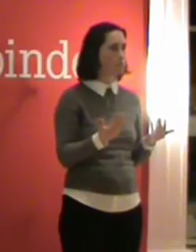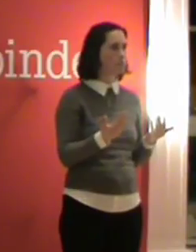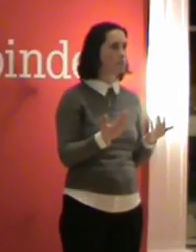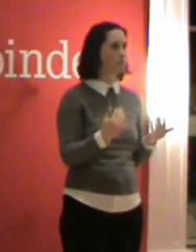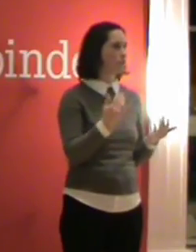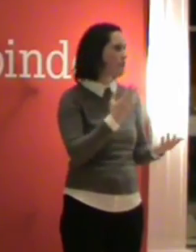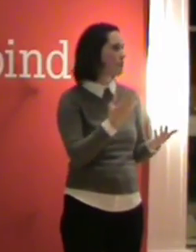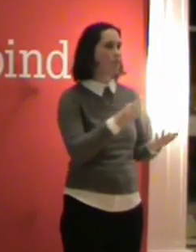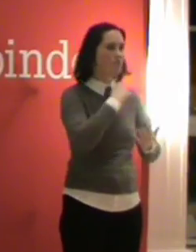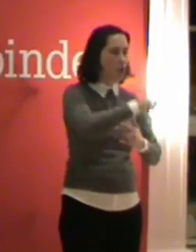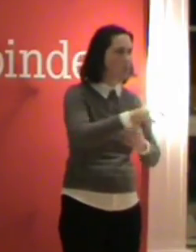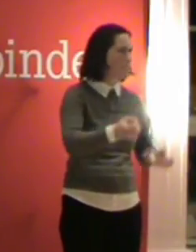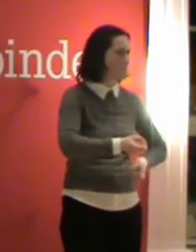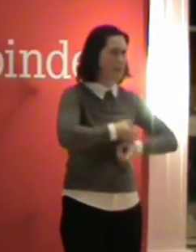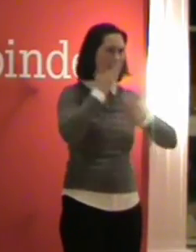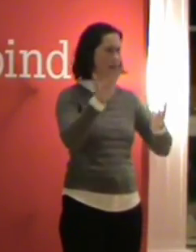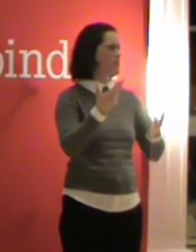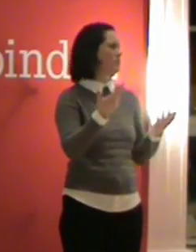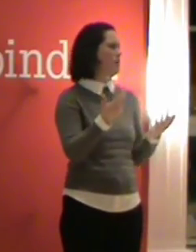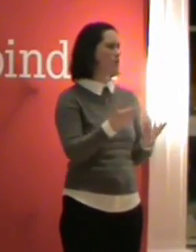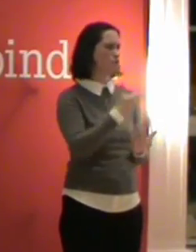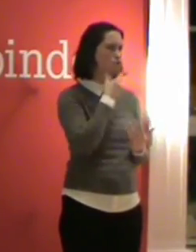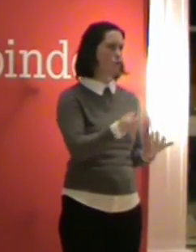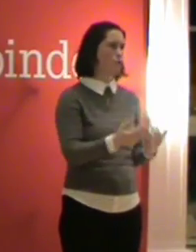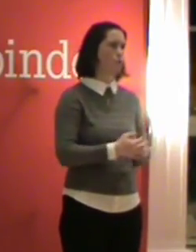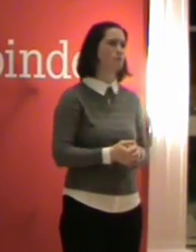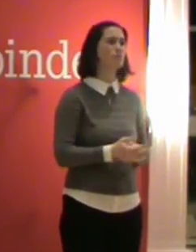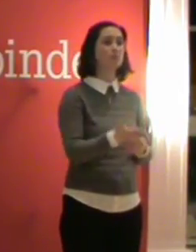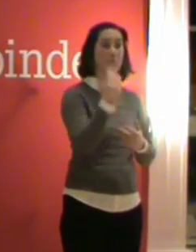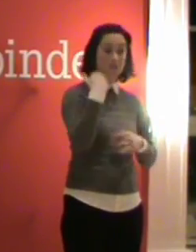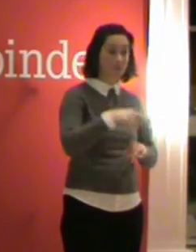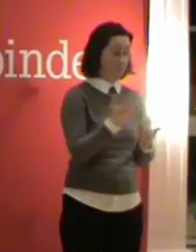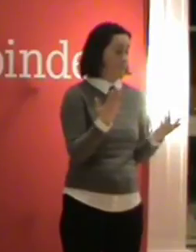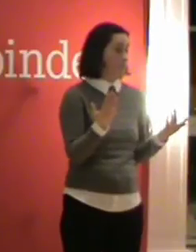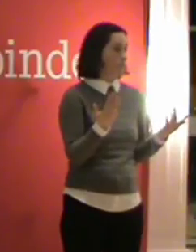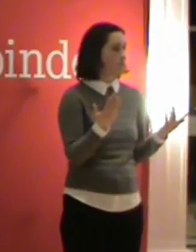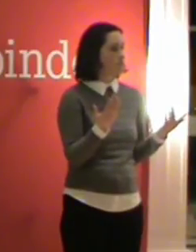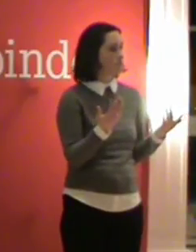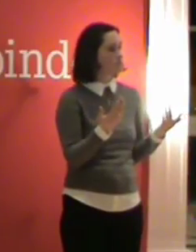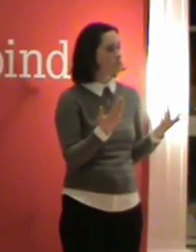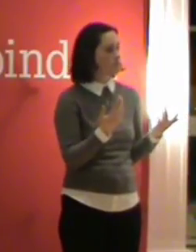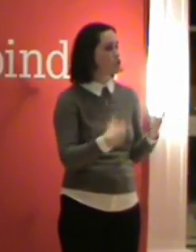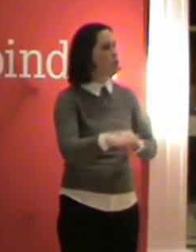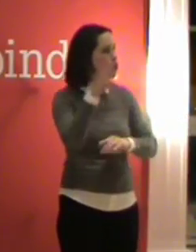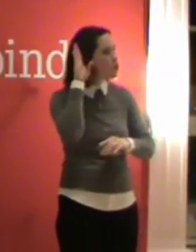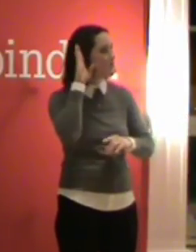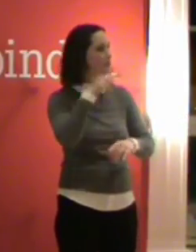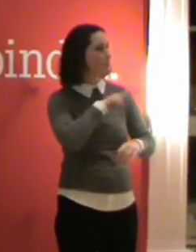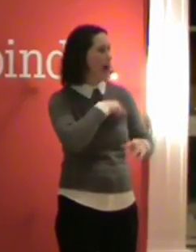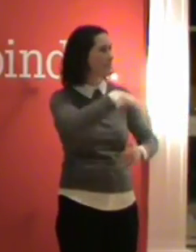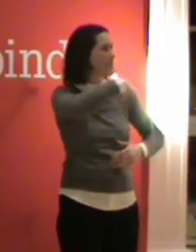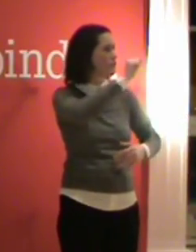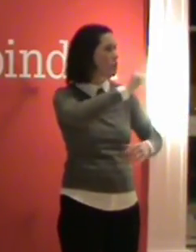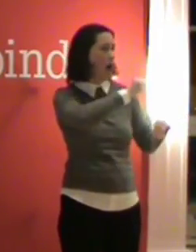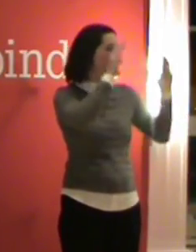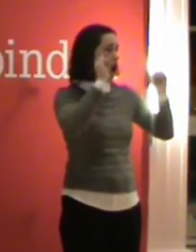wie begeistert die Leute waren, wie toll das war. Die sind, als sie gehört hatten von dem Laudator, dass sie den Preis haben,